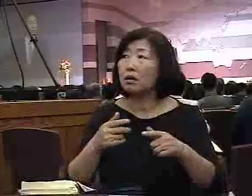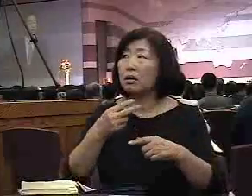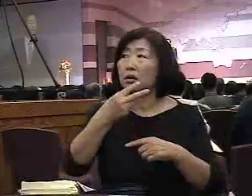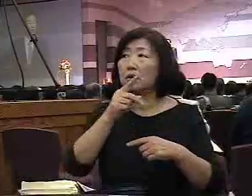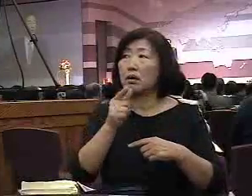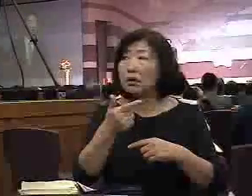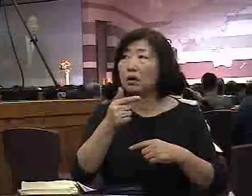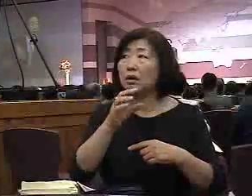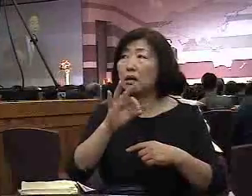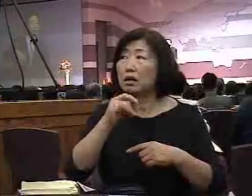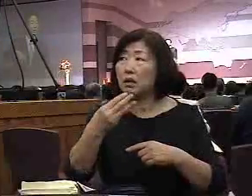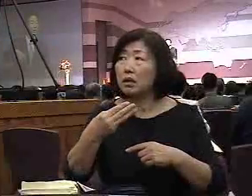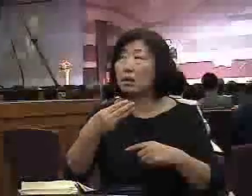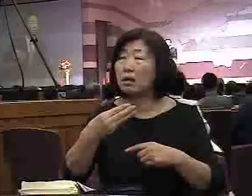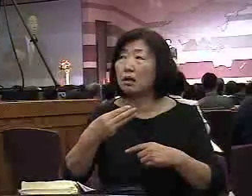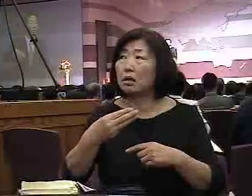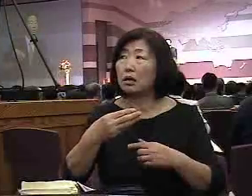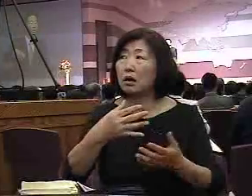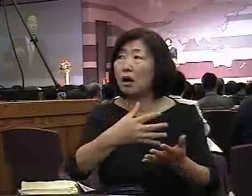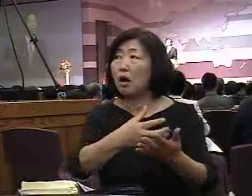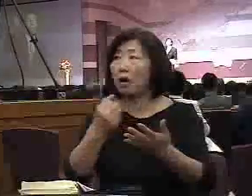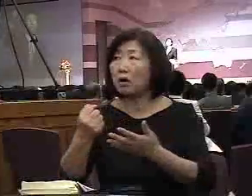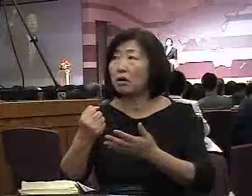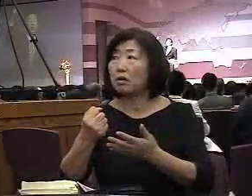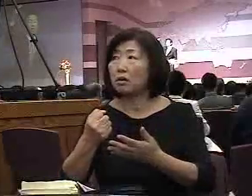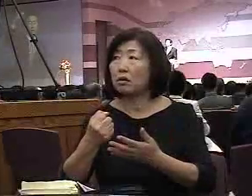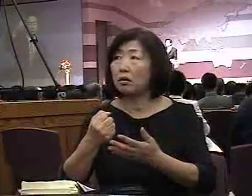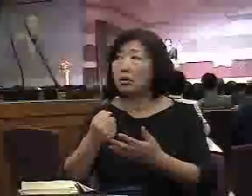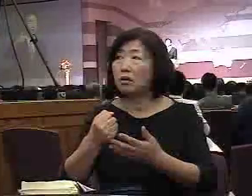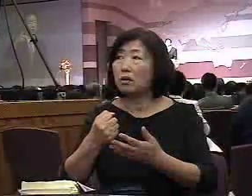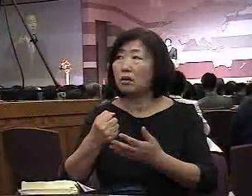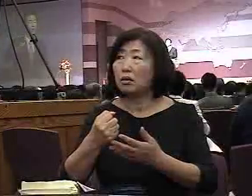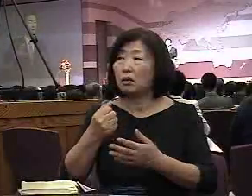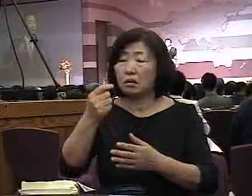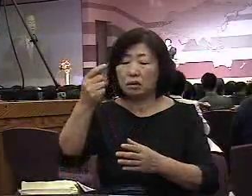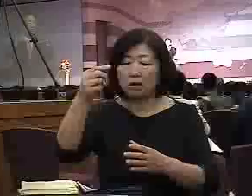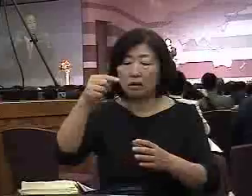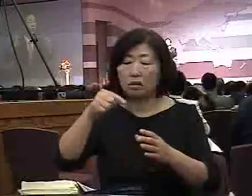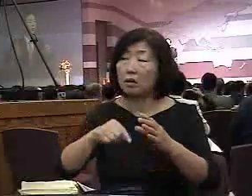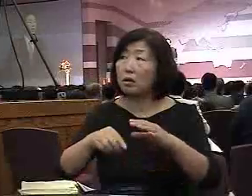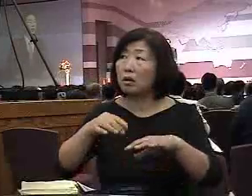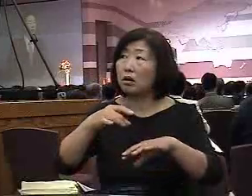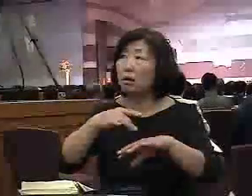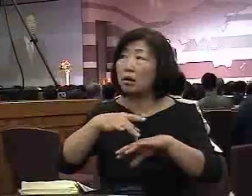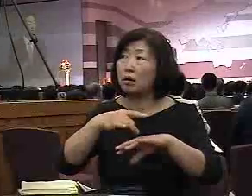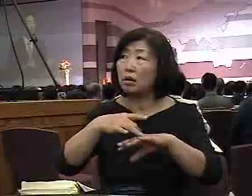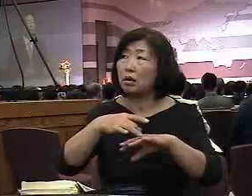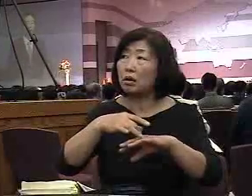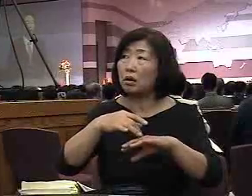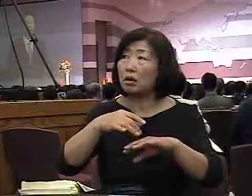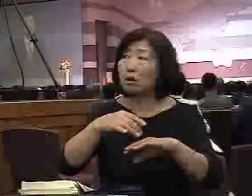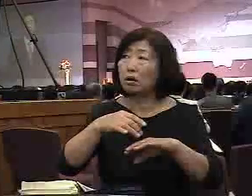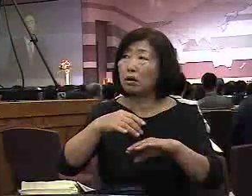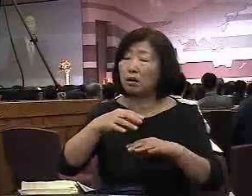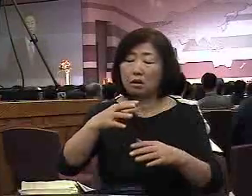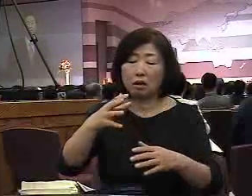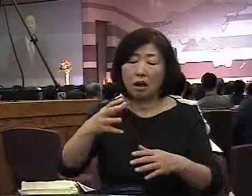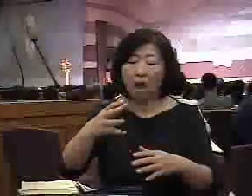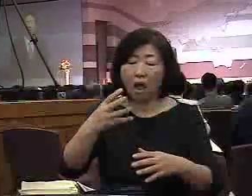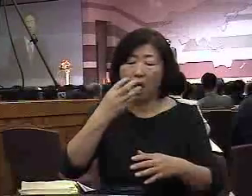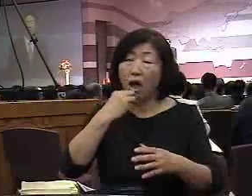다니엘을 참수했던 자들을 던지니까 어떻게 됐어요? 미쳐 떨어지기도 전에 그 뼈들을 다 부숴서 잡아먹었다고 성경은 기록하고